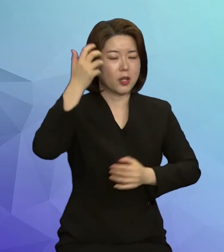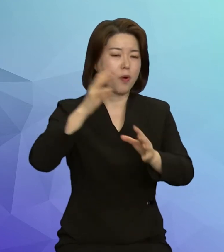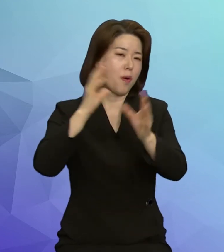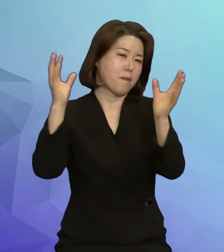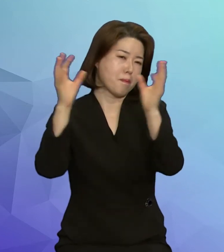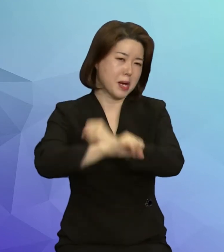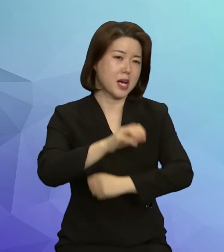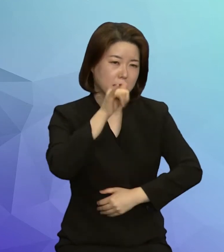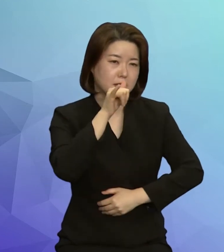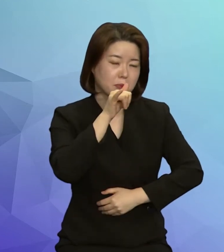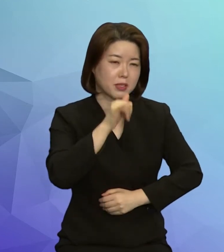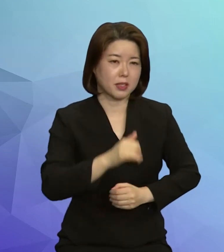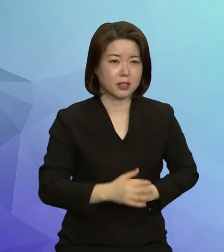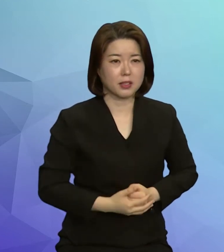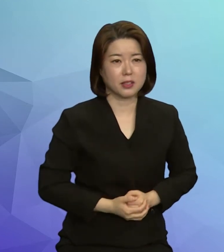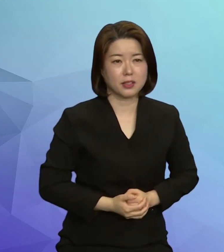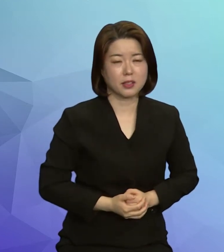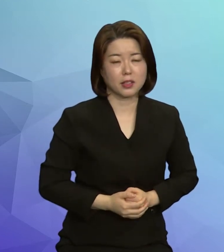파멸에 있어요.